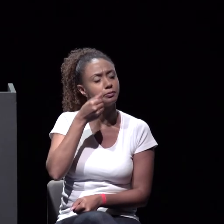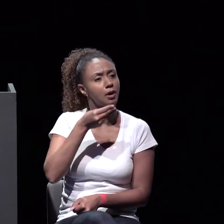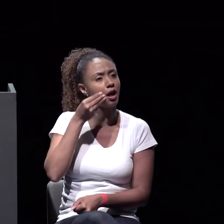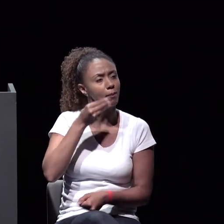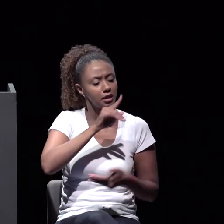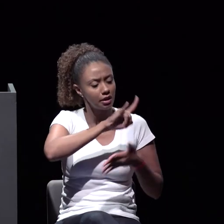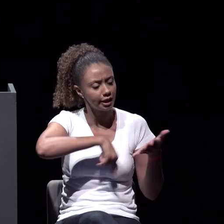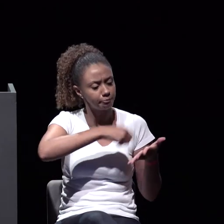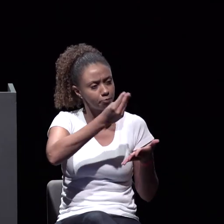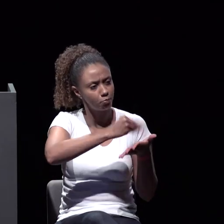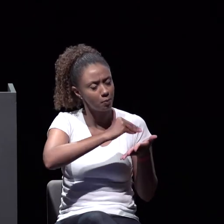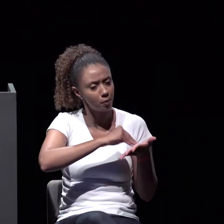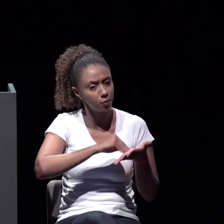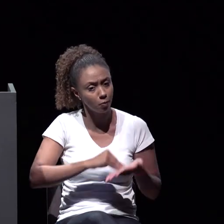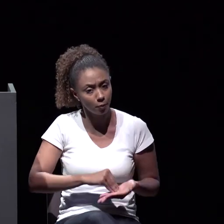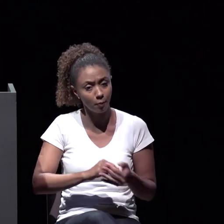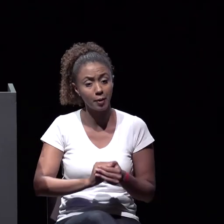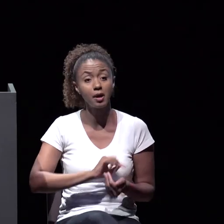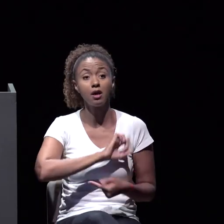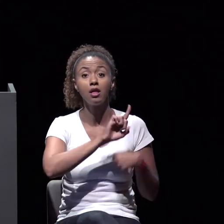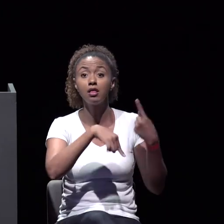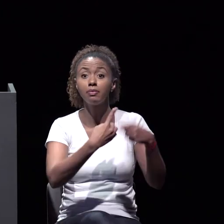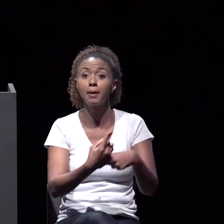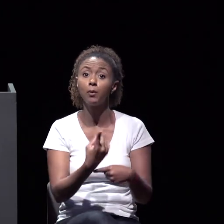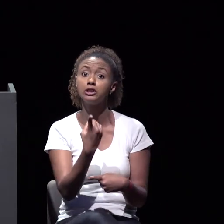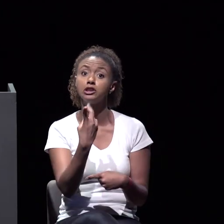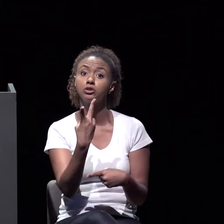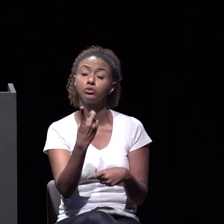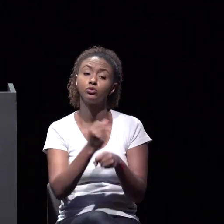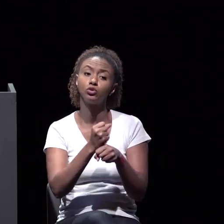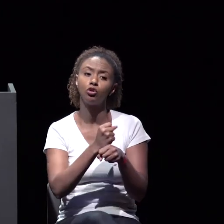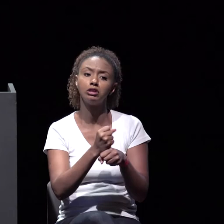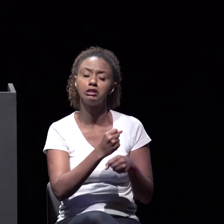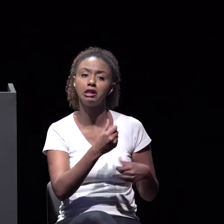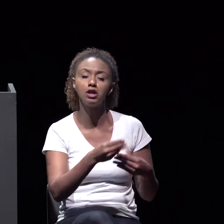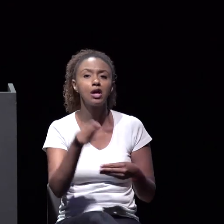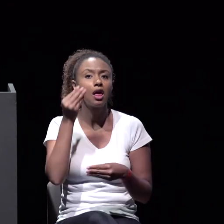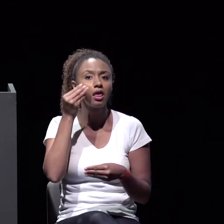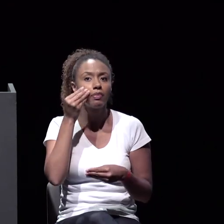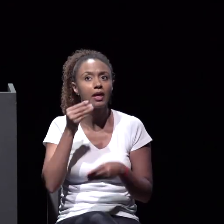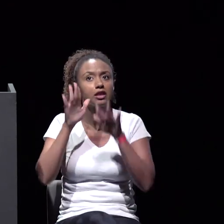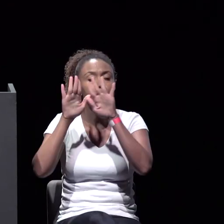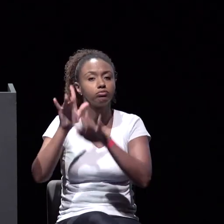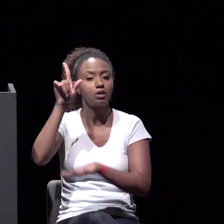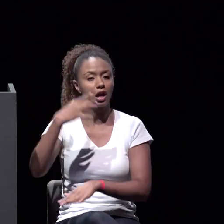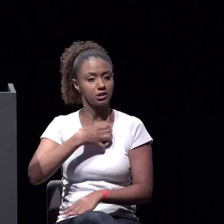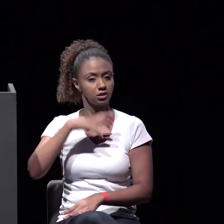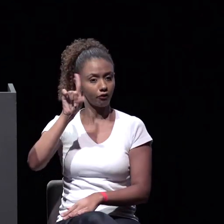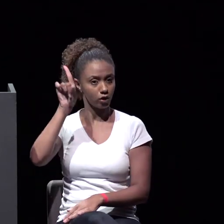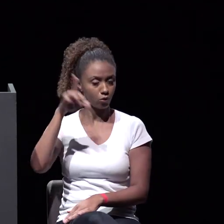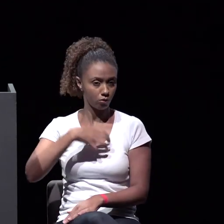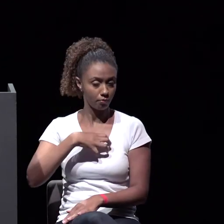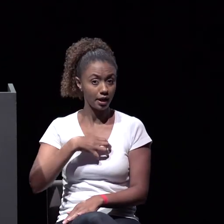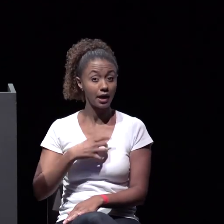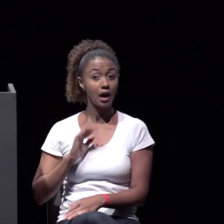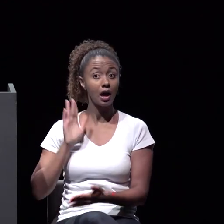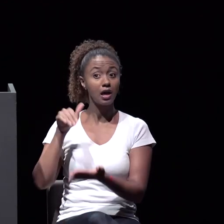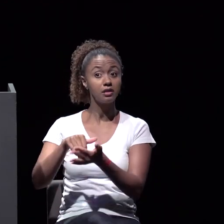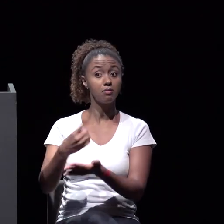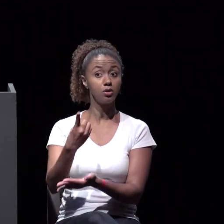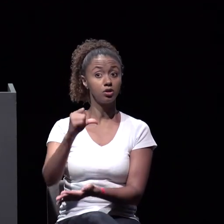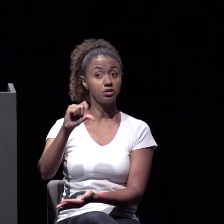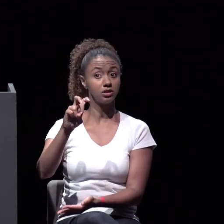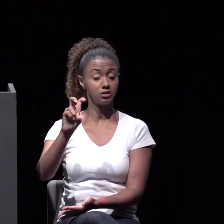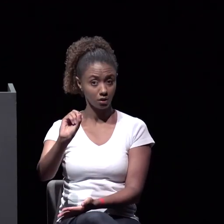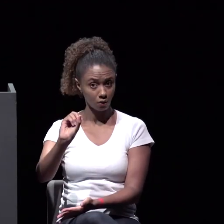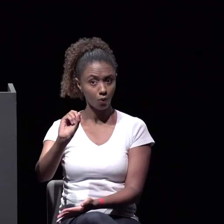e depois são 12 anos também tentando se fixar em salvador tal até que em 1950 a